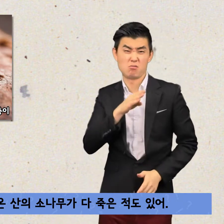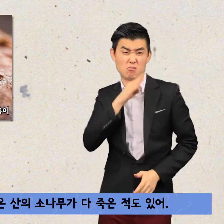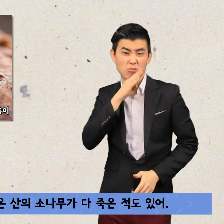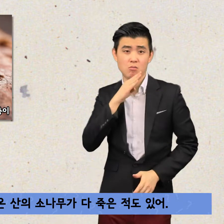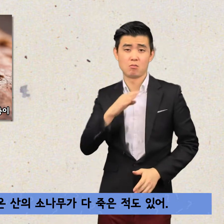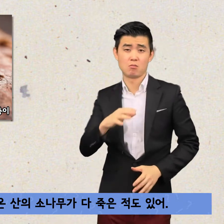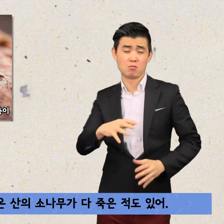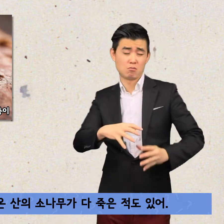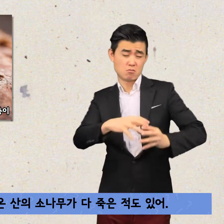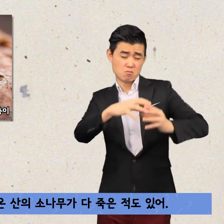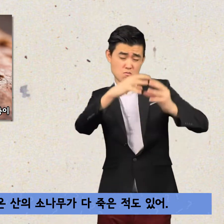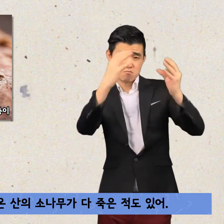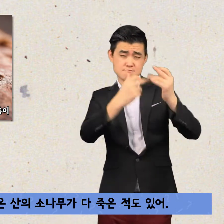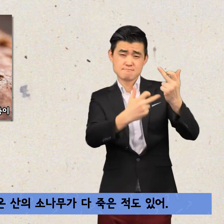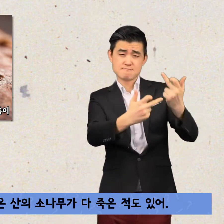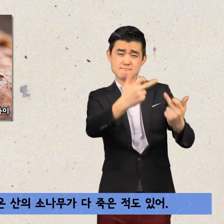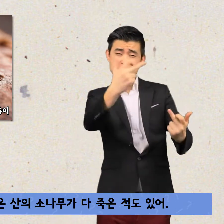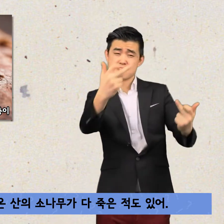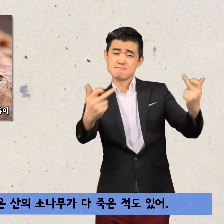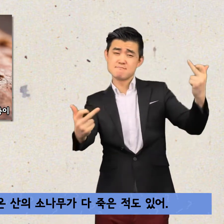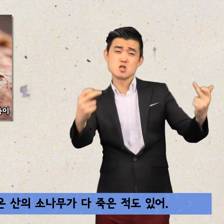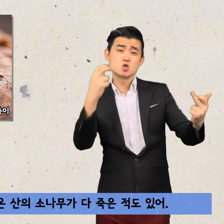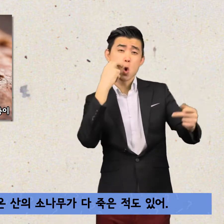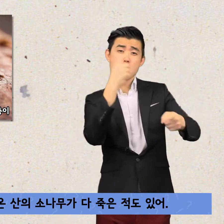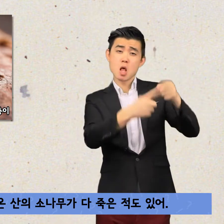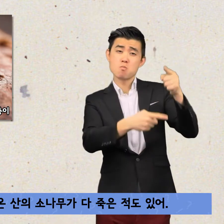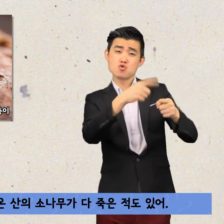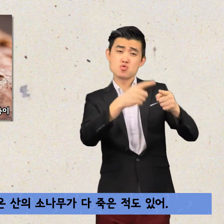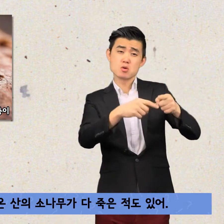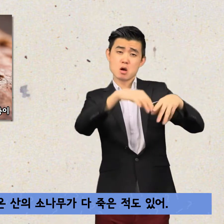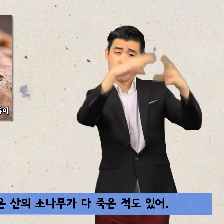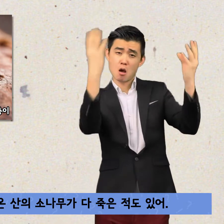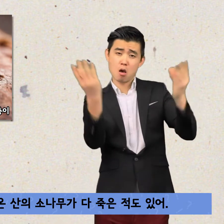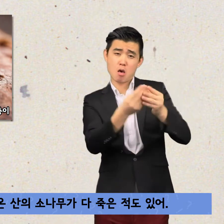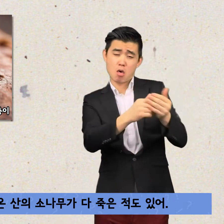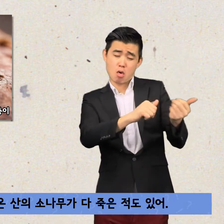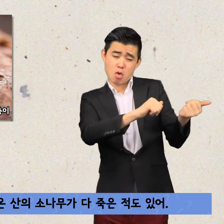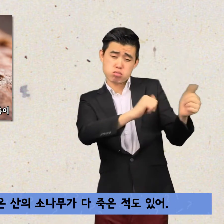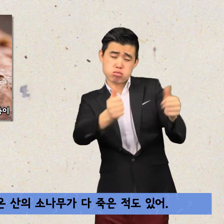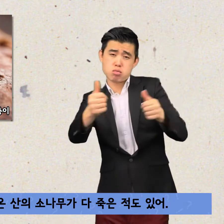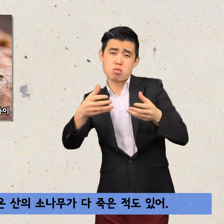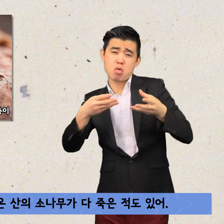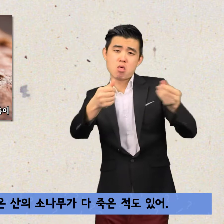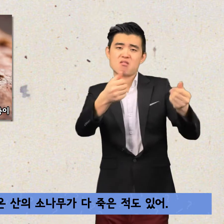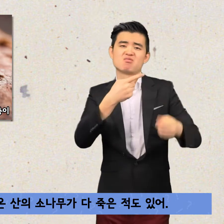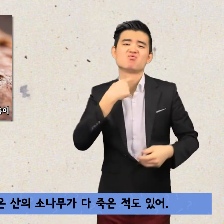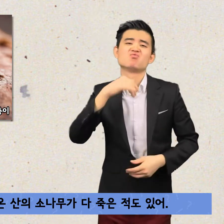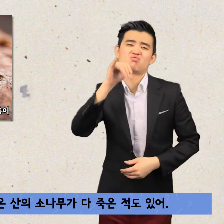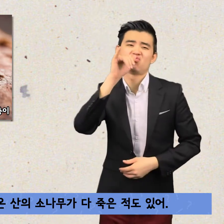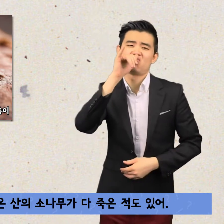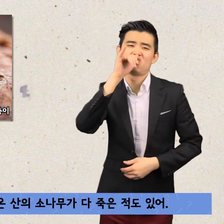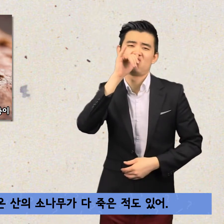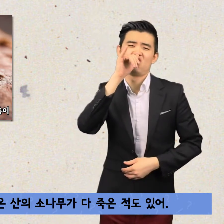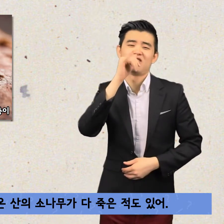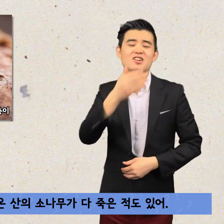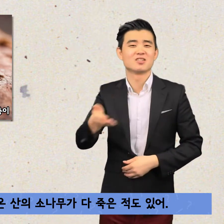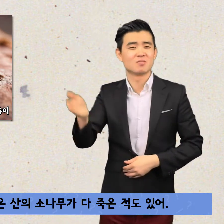심한 경우에는 실제로 온 산의 소나무가 다 죽은 적도 있어.